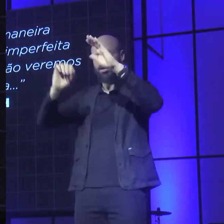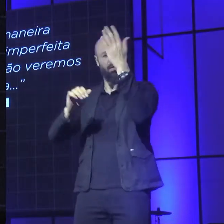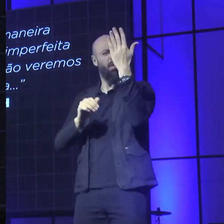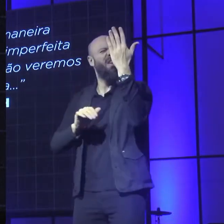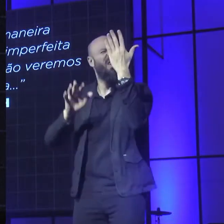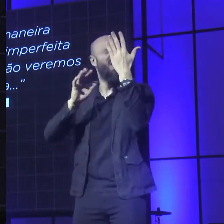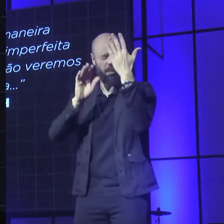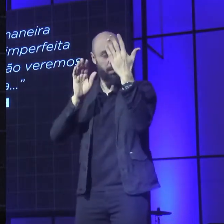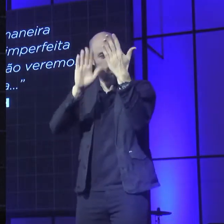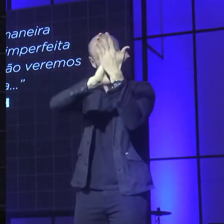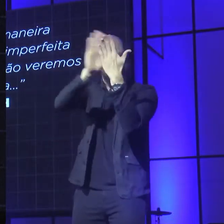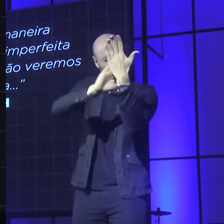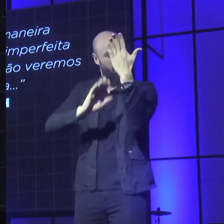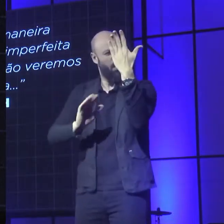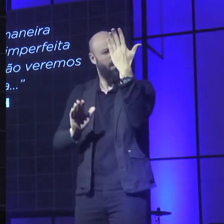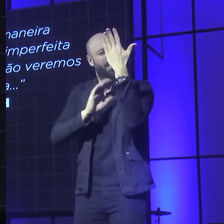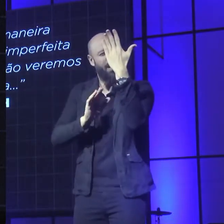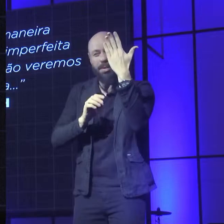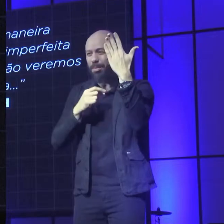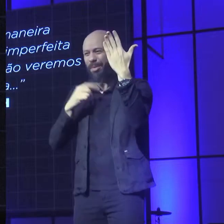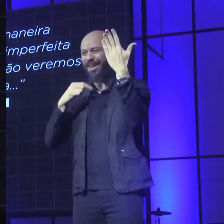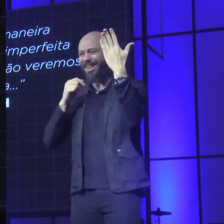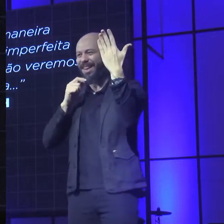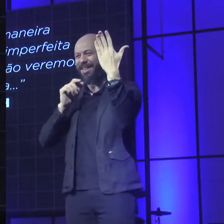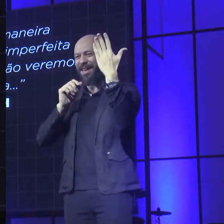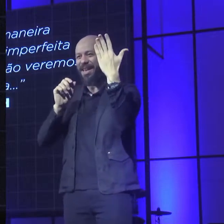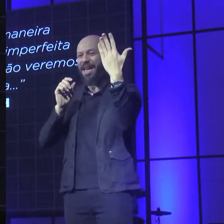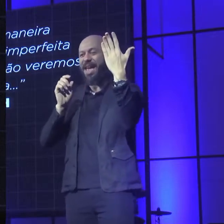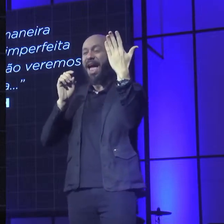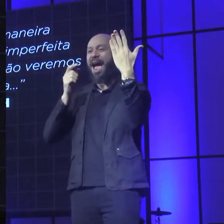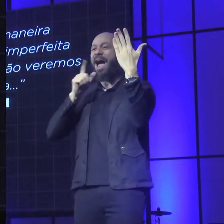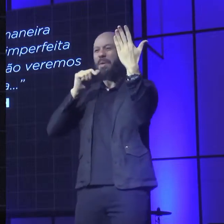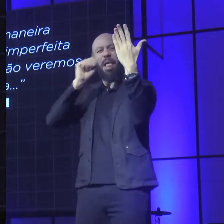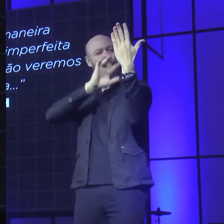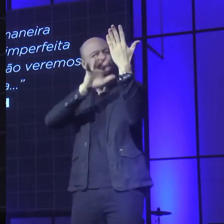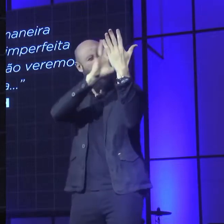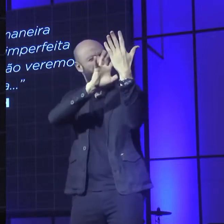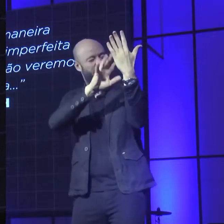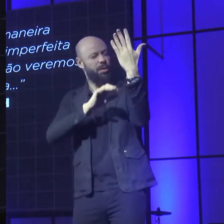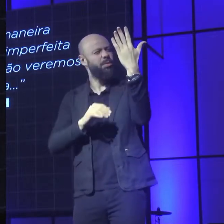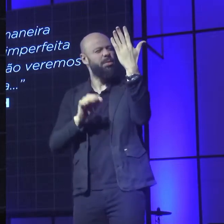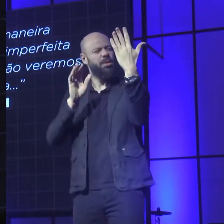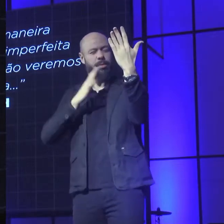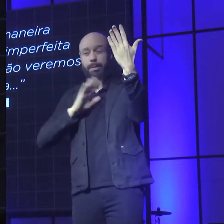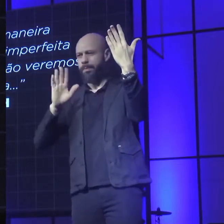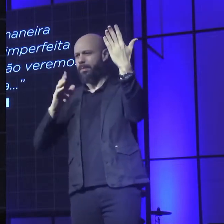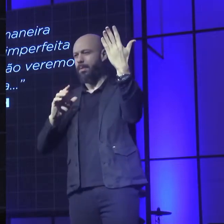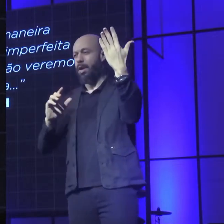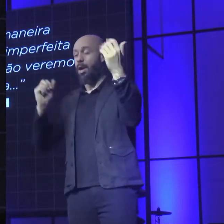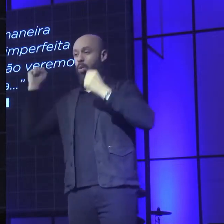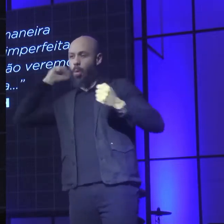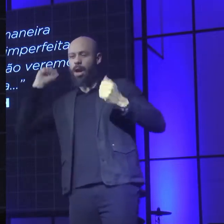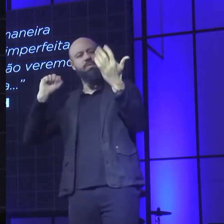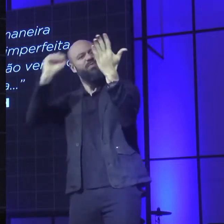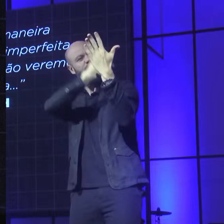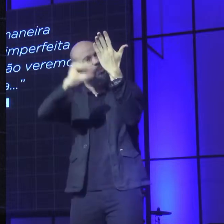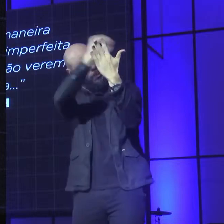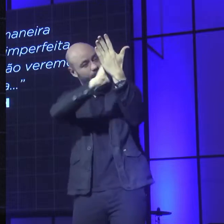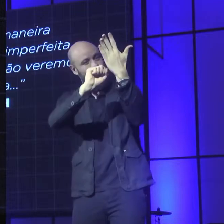enxerga perfeitamente. Você precisa passar uma toalha, um pano, porque você até vê alguma coisa, mas você não vê